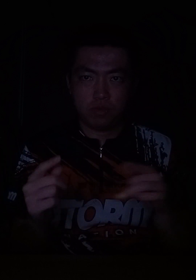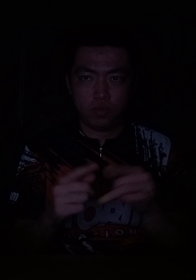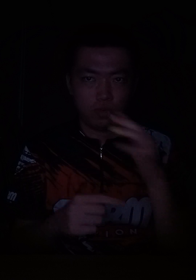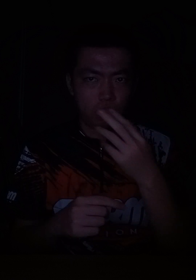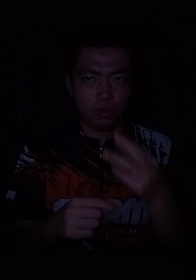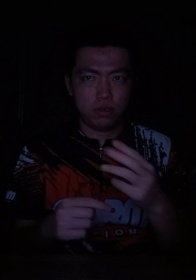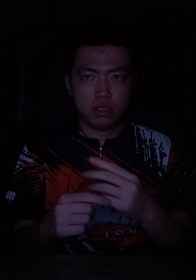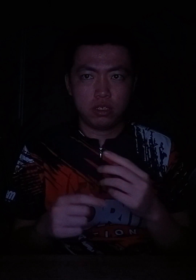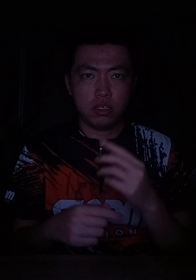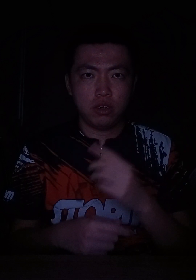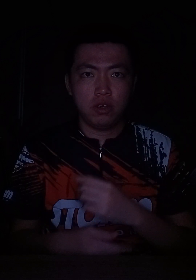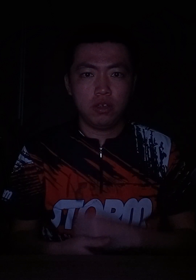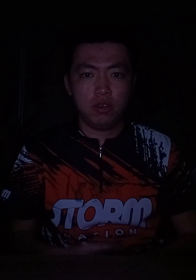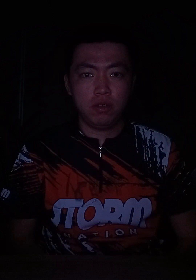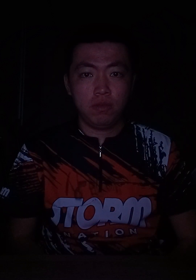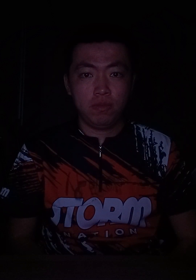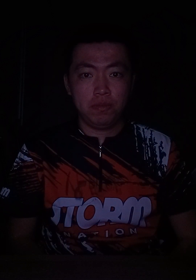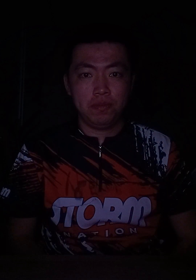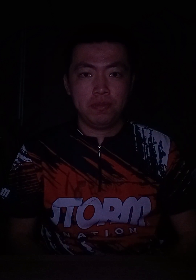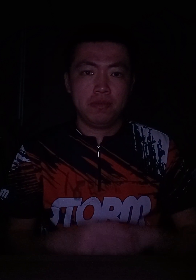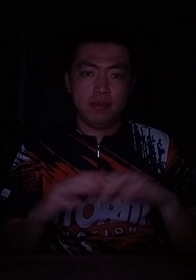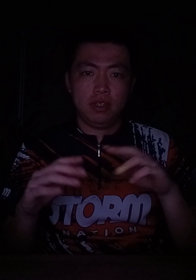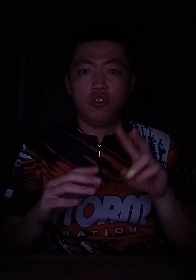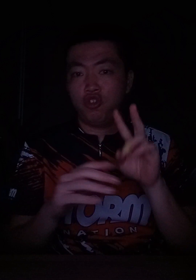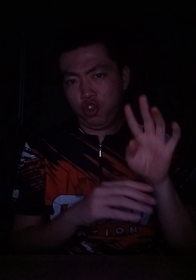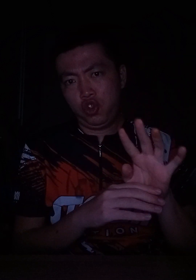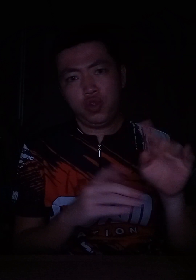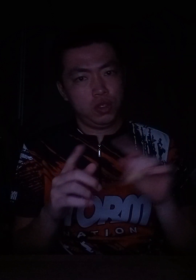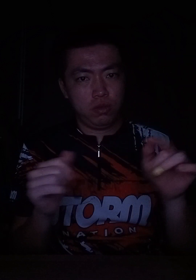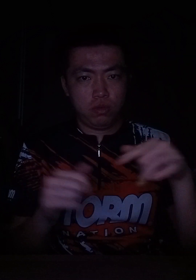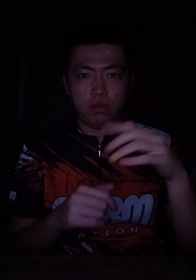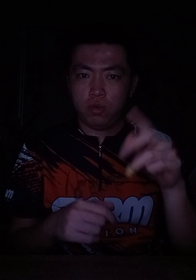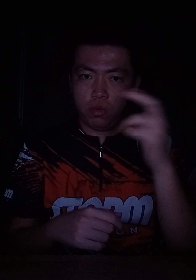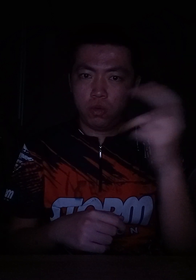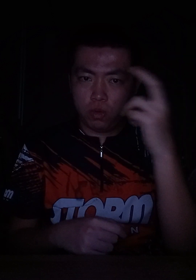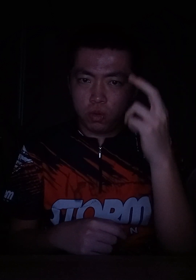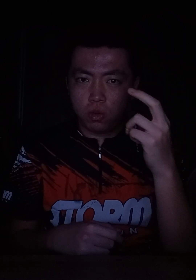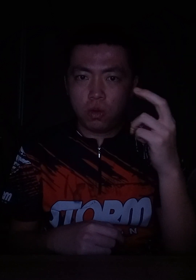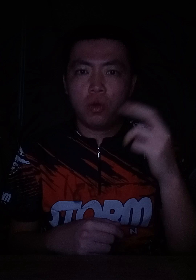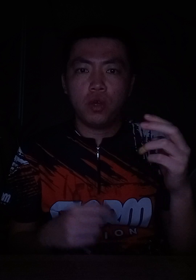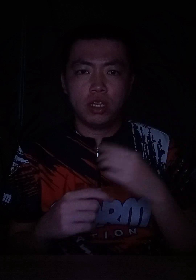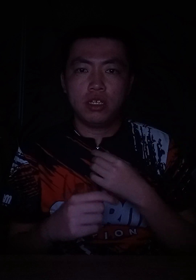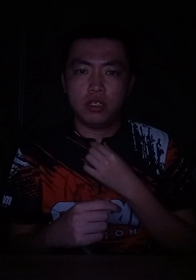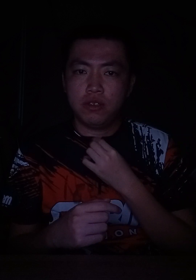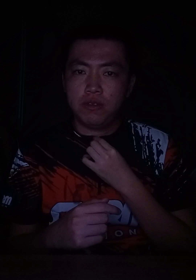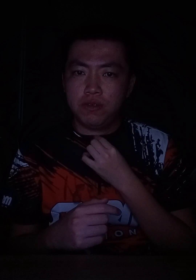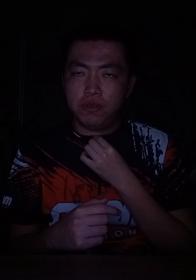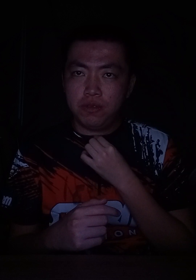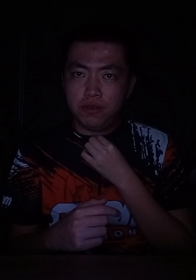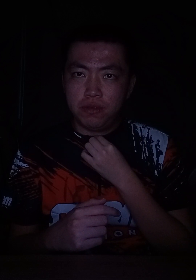않습니다. 단위가. 네. 그저 점검반을 2명 이상으로 구성한다고만 해둬서 회사 측은 아파트 한 단지당 2명이면